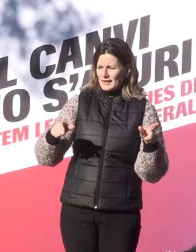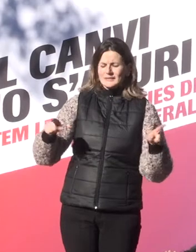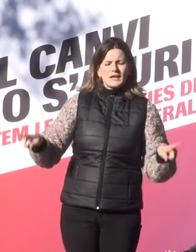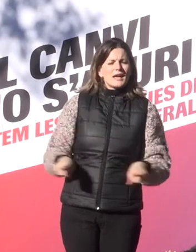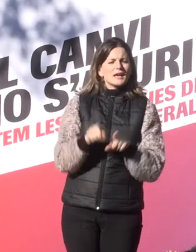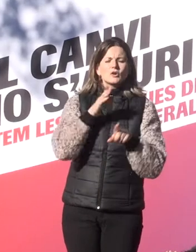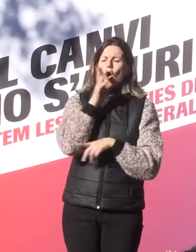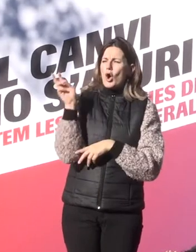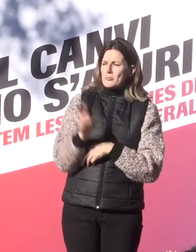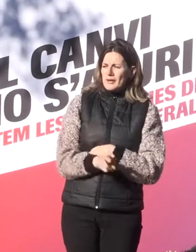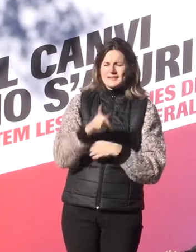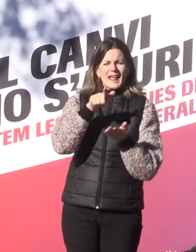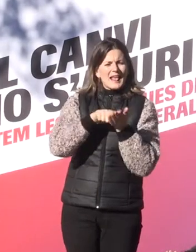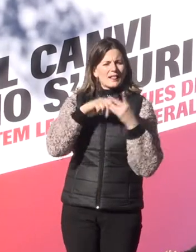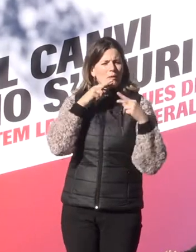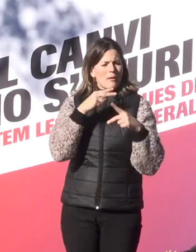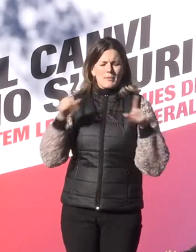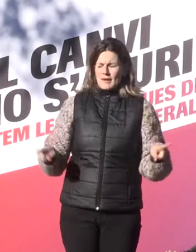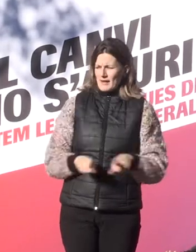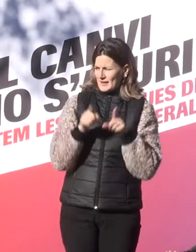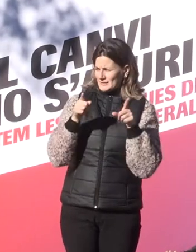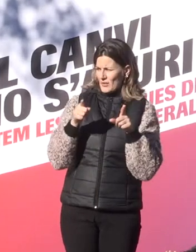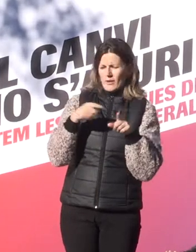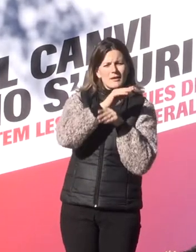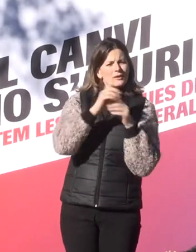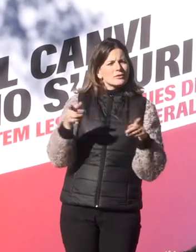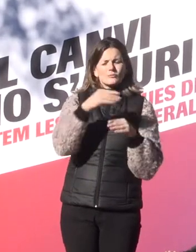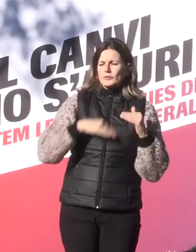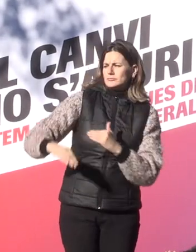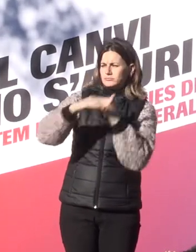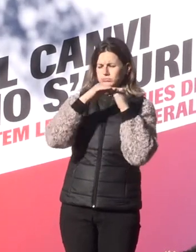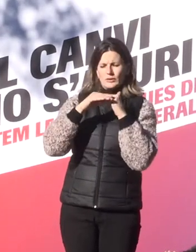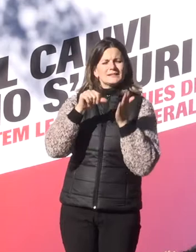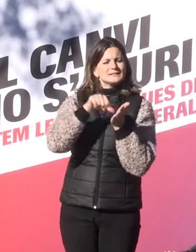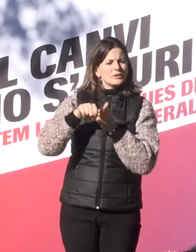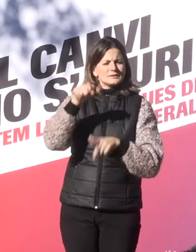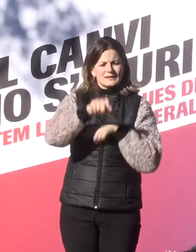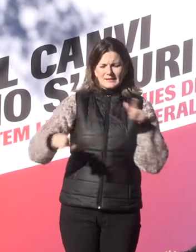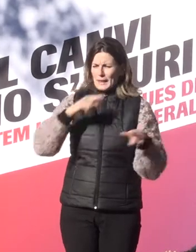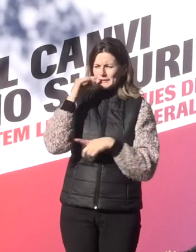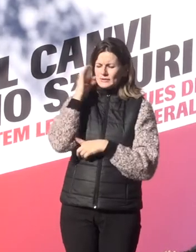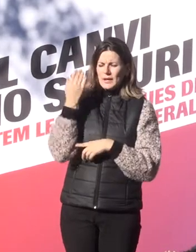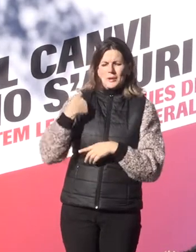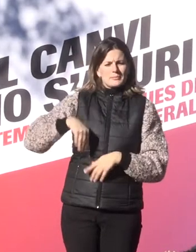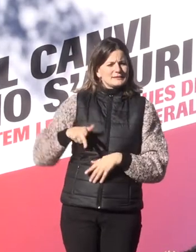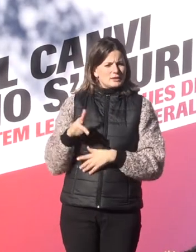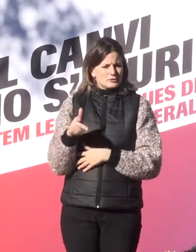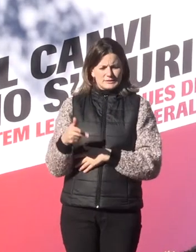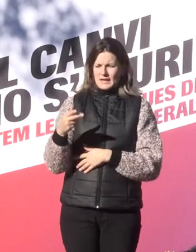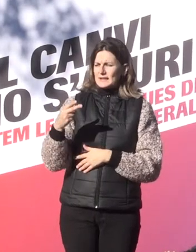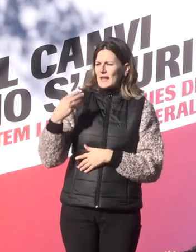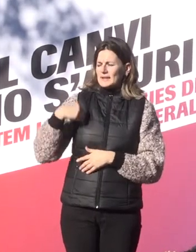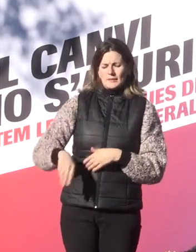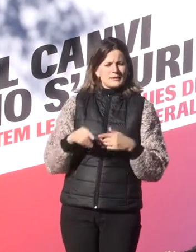independencia de su origen de la lengua que hablen que los trate exactamente como ciudadanos y ciudadanas con los mismos derechos y con los mismos y con